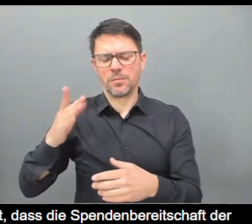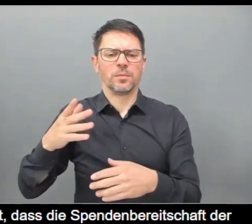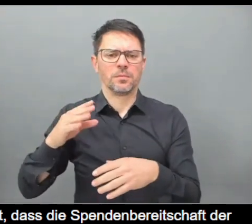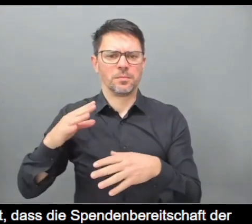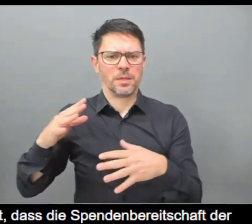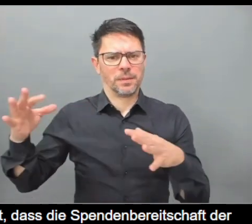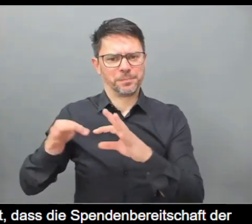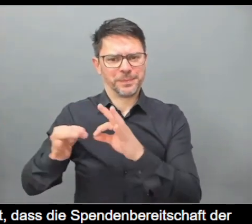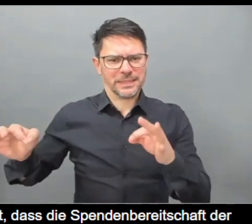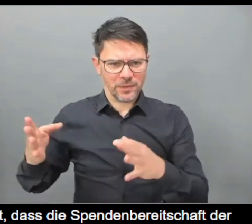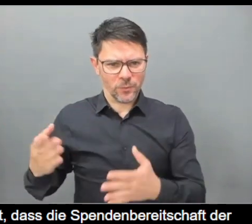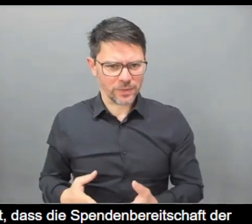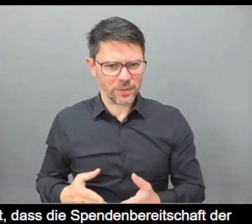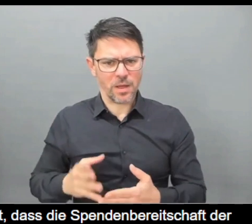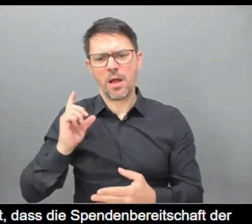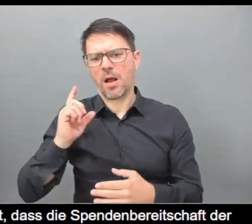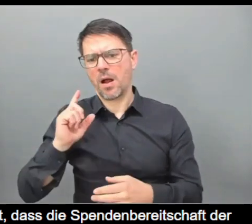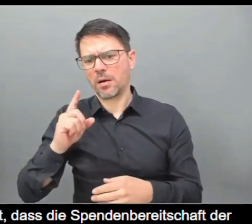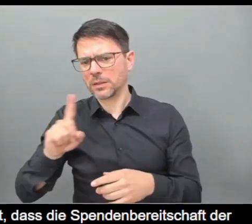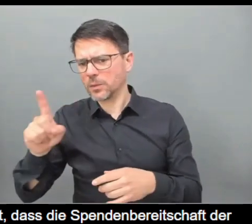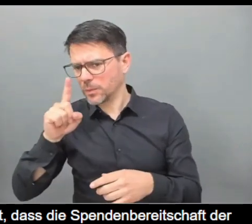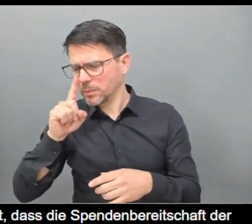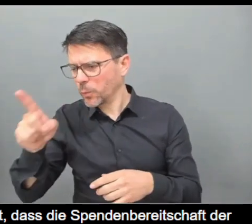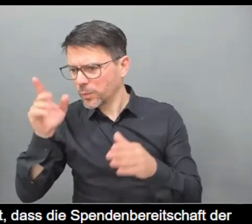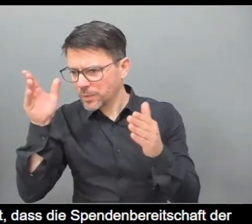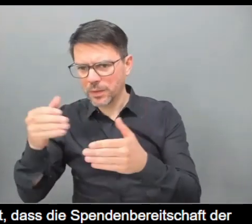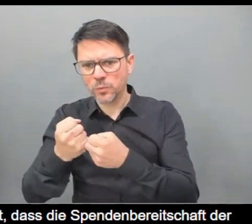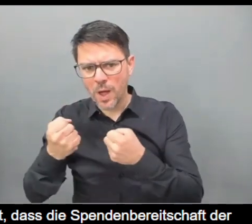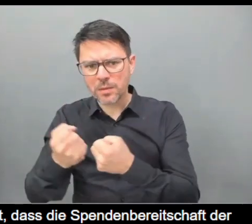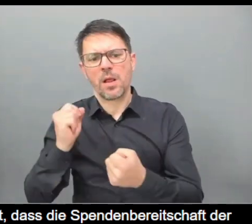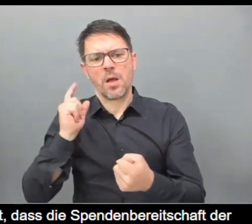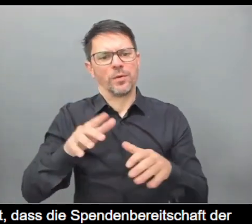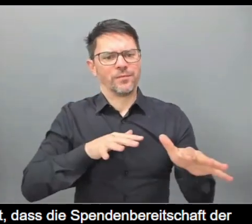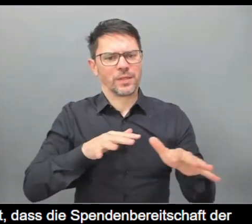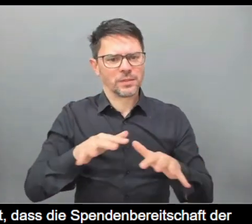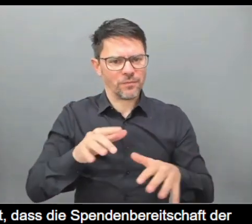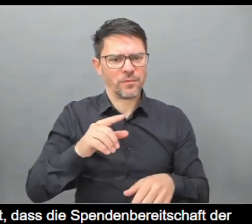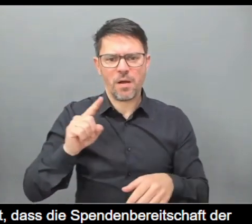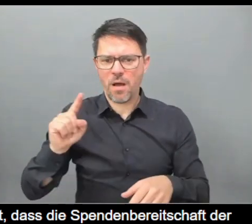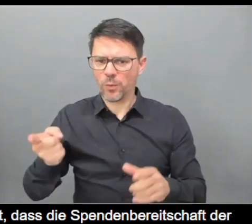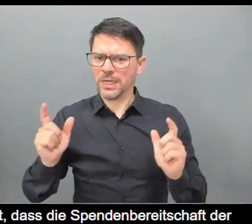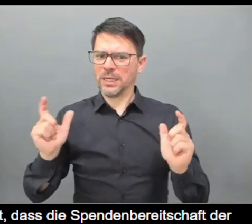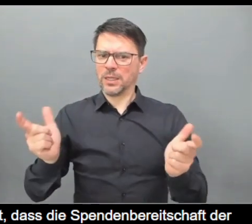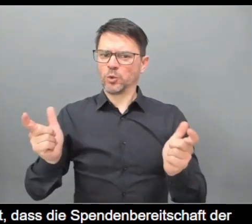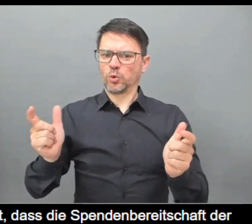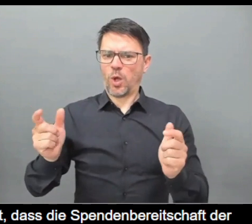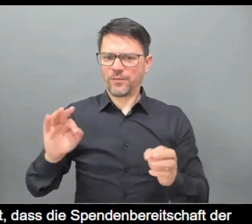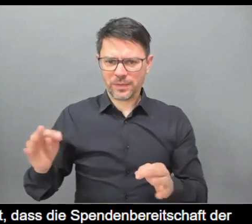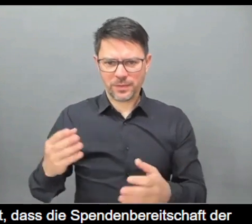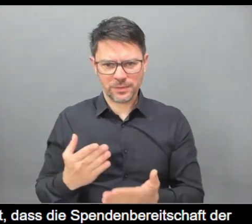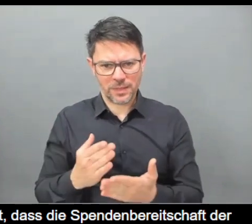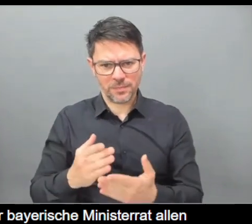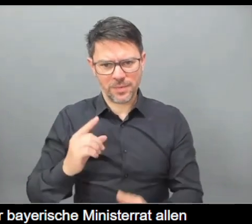Aufbau und zur Prosperität Bayerns geleistet und bei uns ihre Heimat gefunden. Sie sind wesentlicher Teil